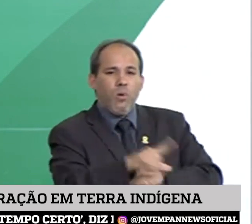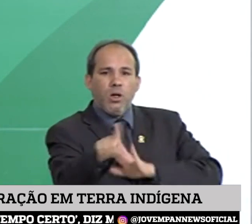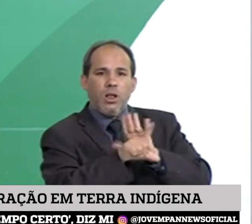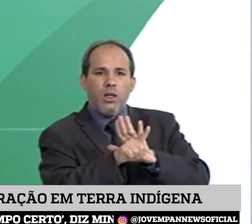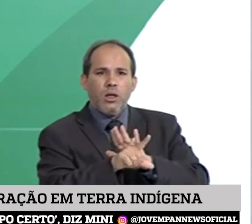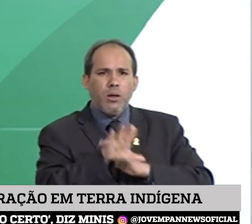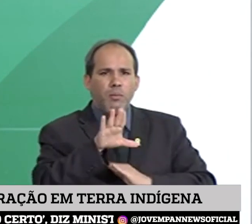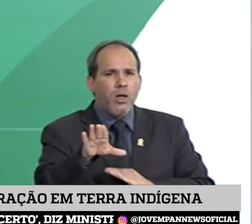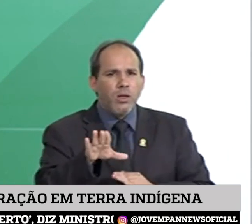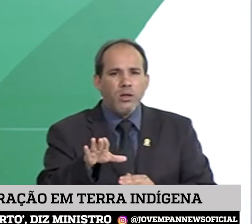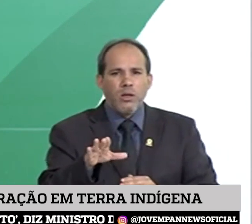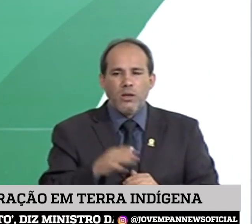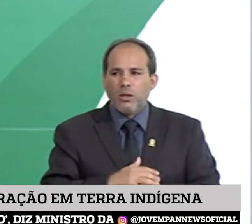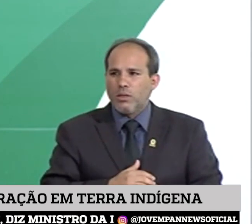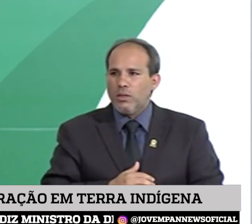aos indígenas